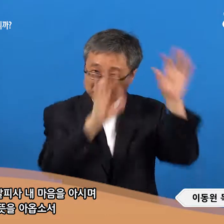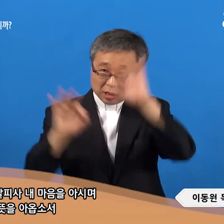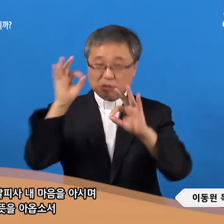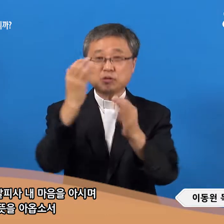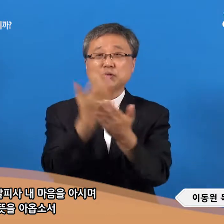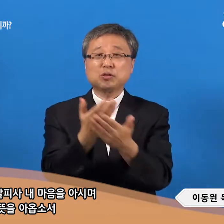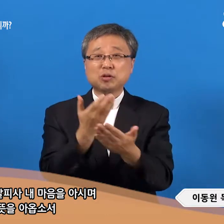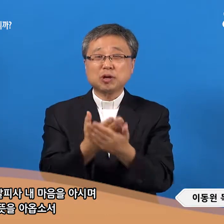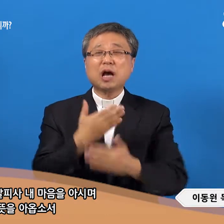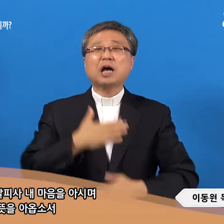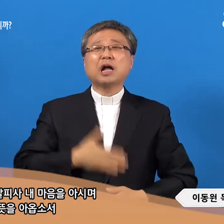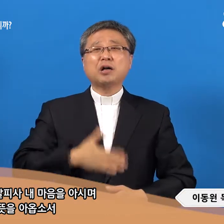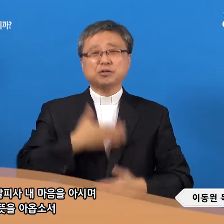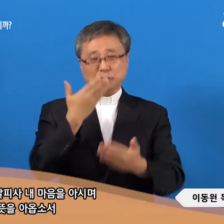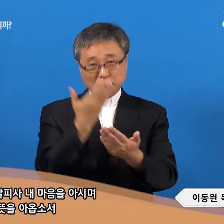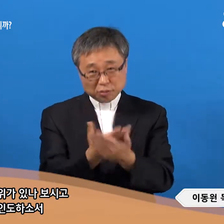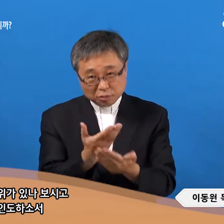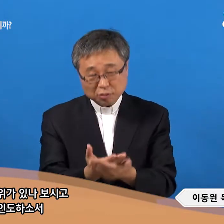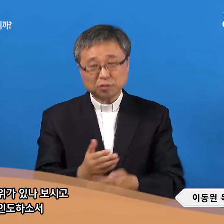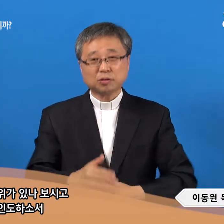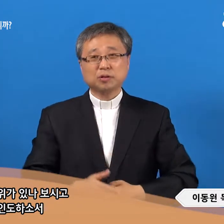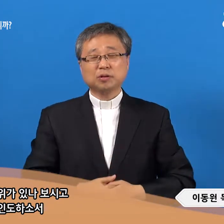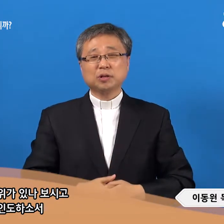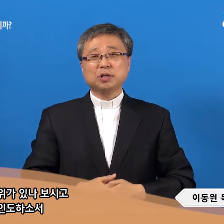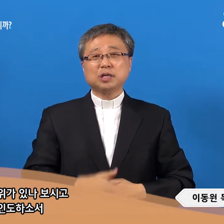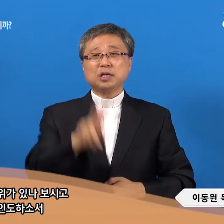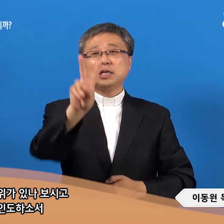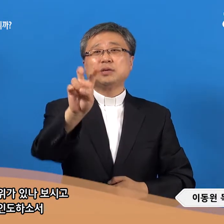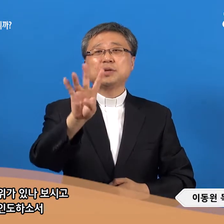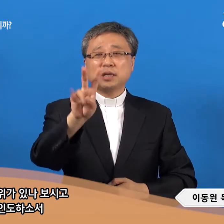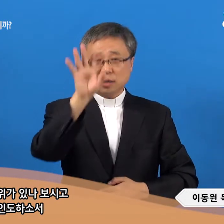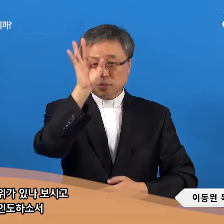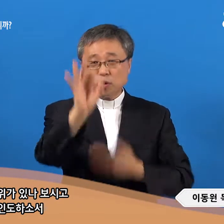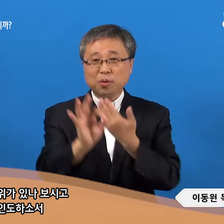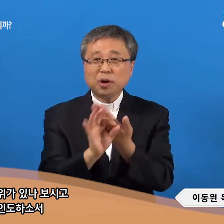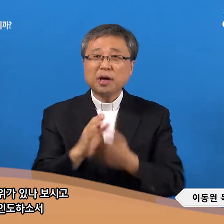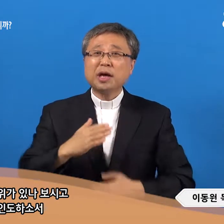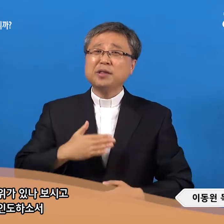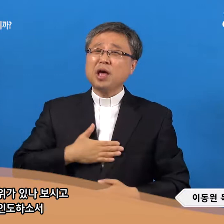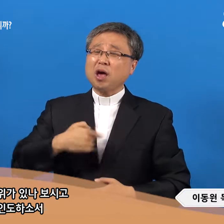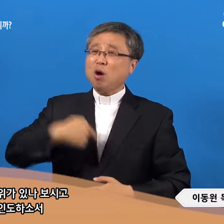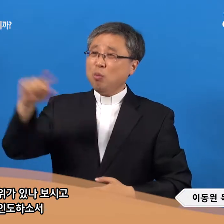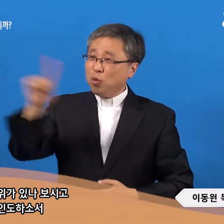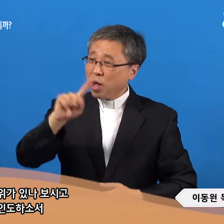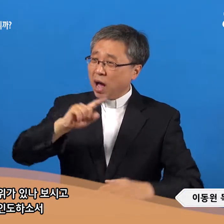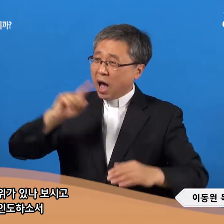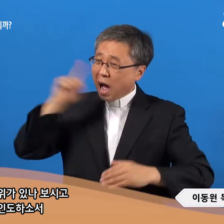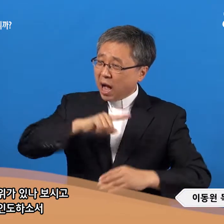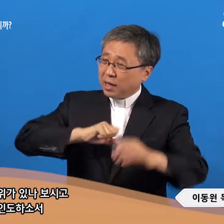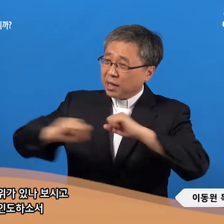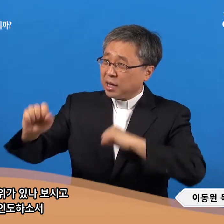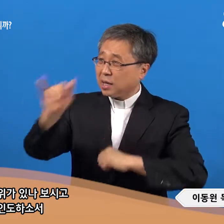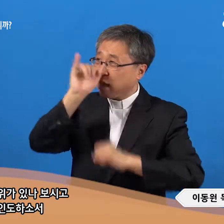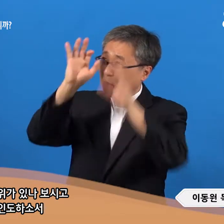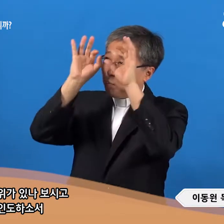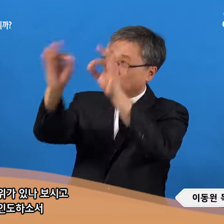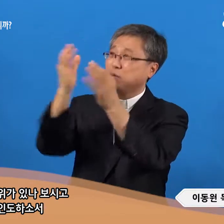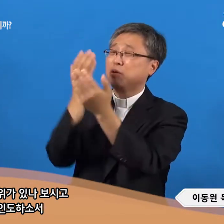me, try me. 24절에 보시면 내게 무슨 악한 행위가 있나 보시고 나를